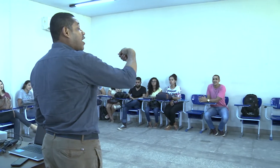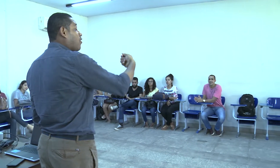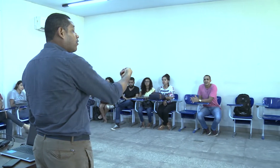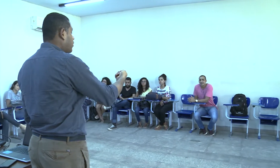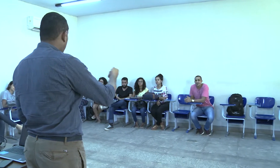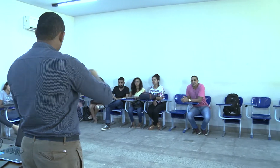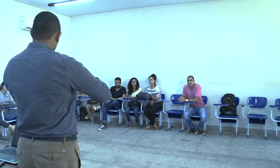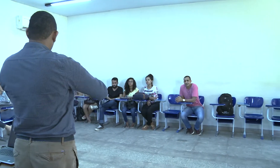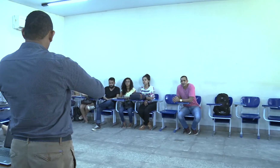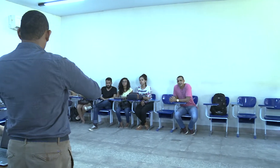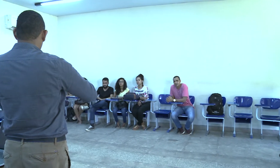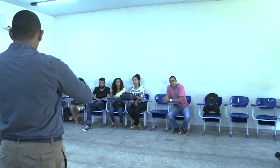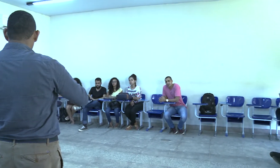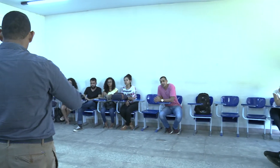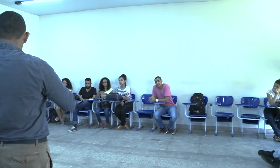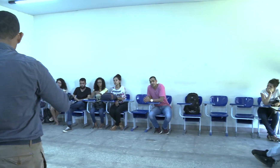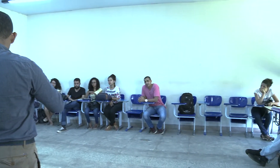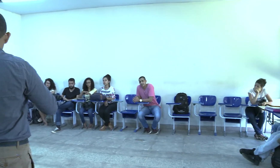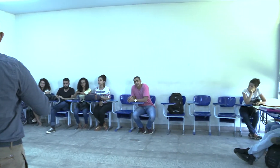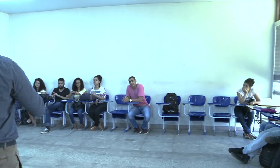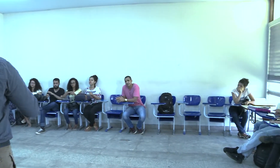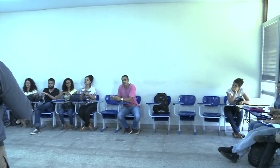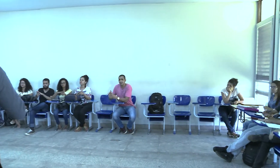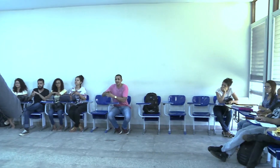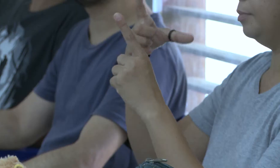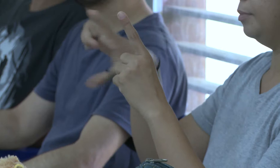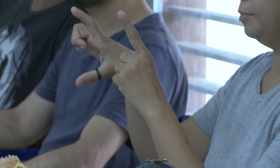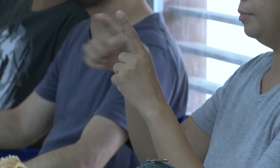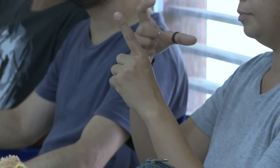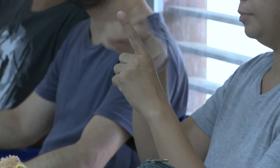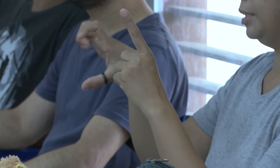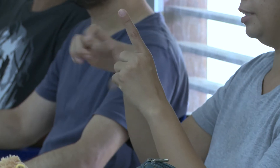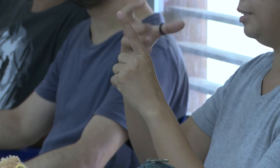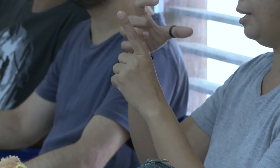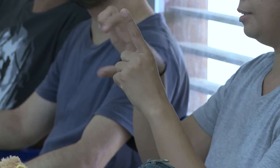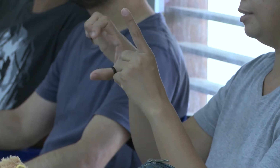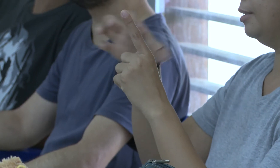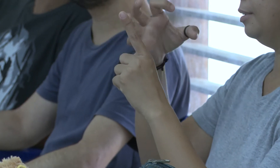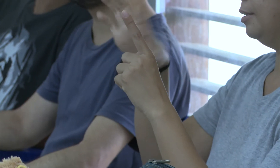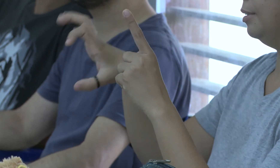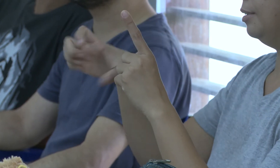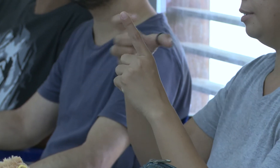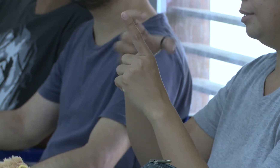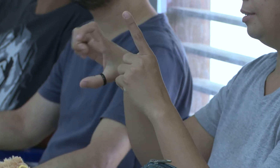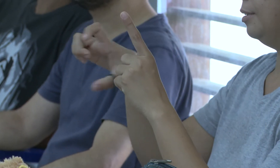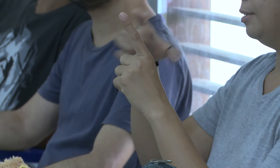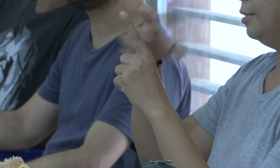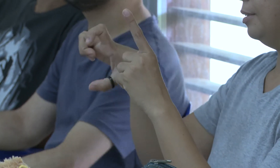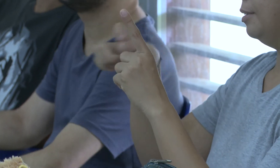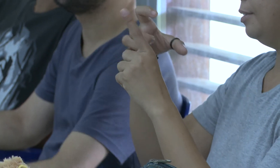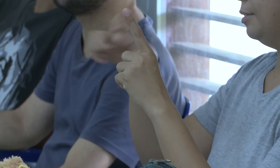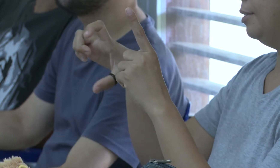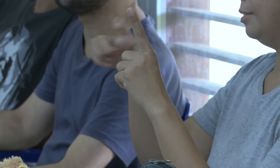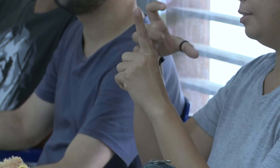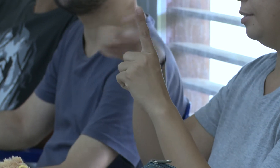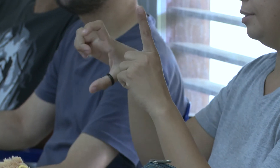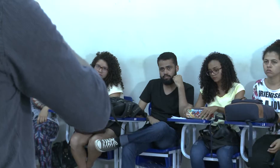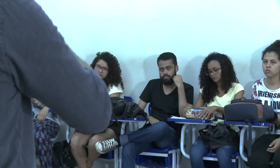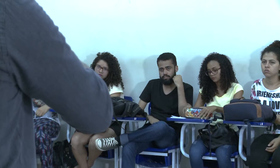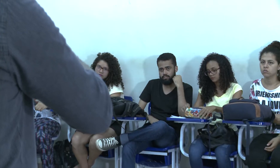através da língua brasileira de sinais a libras não é somente a ferramenta de comunicação mas uma maneira de garantir a inclusão